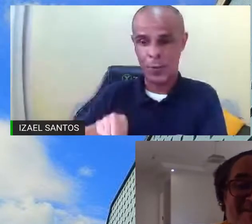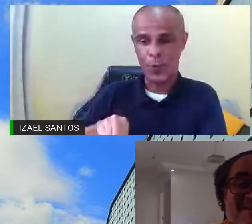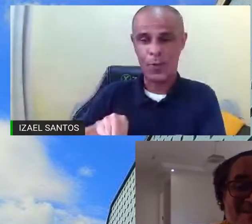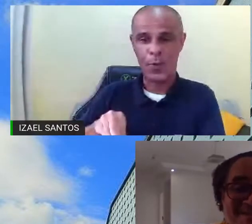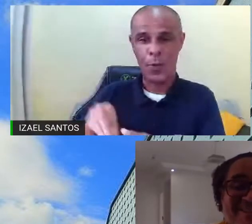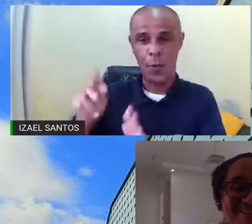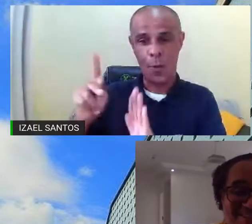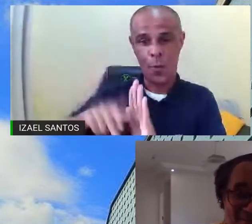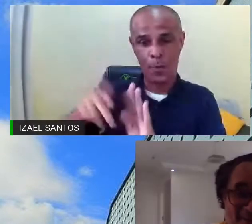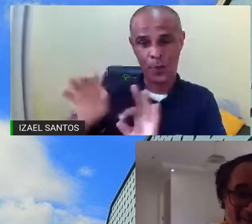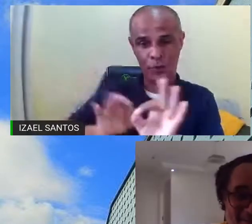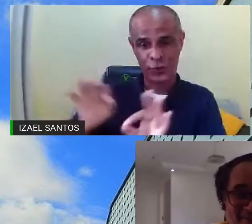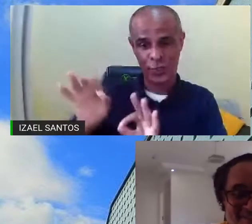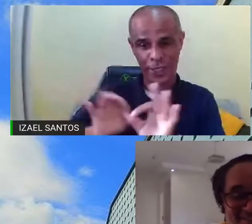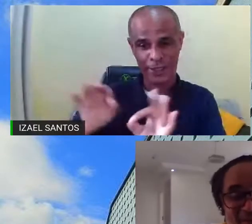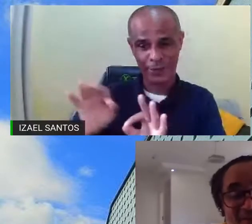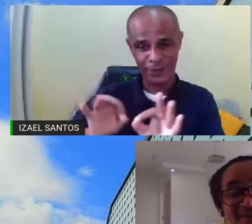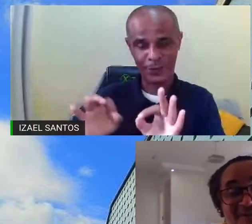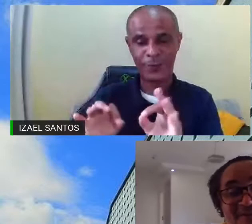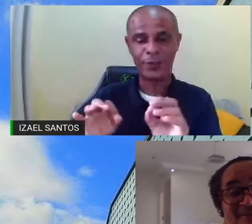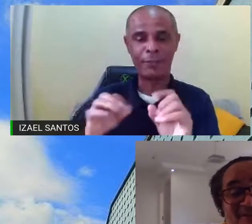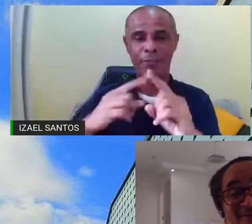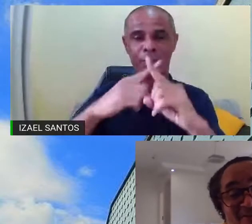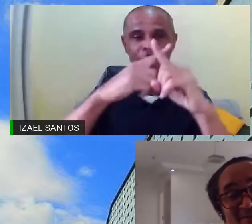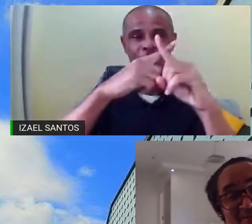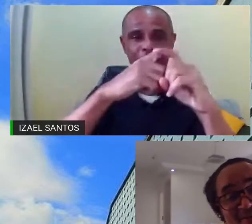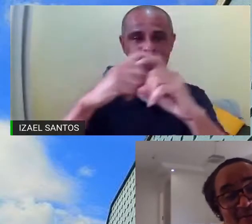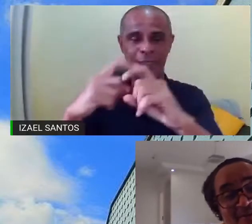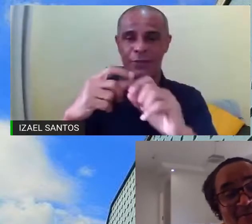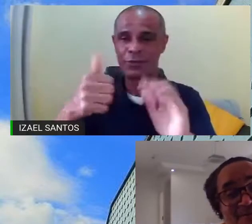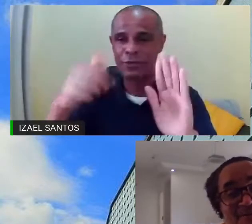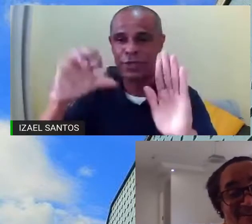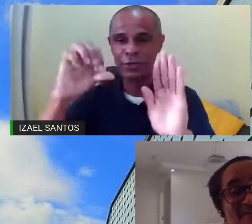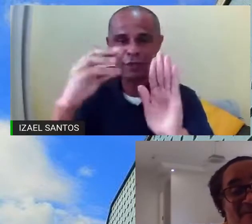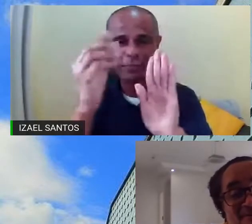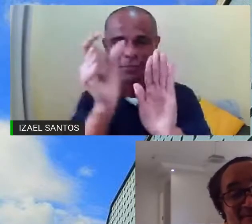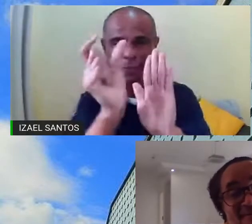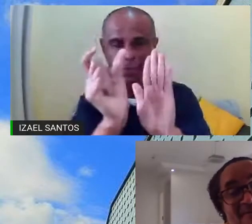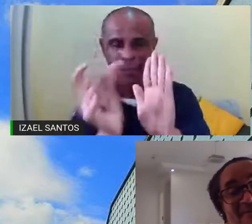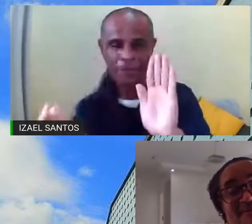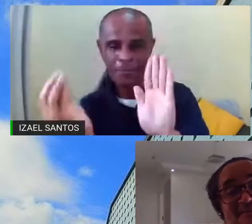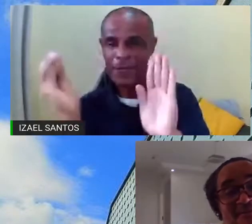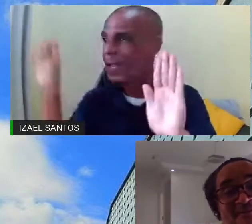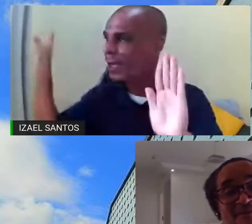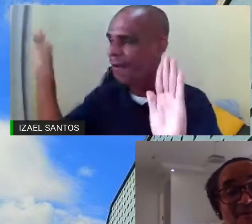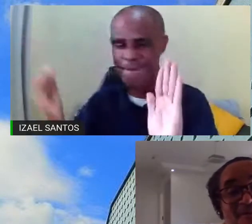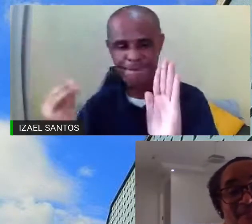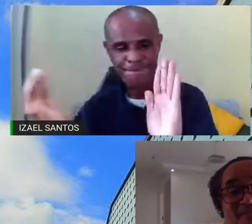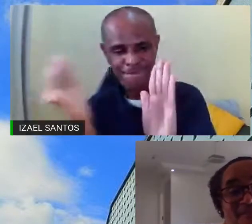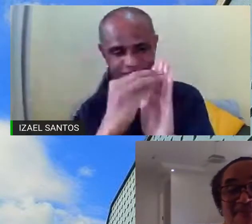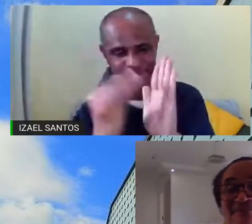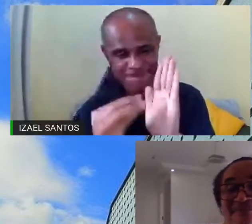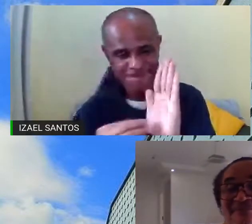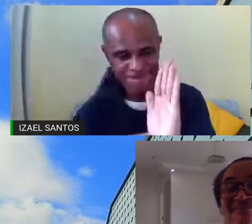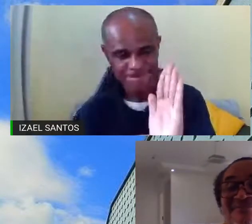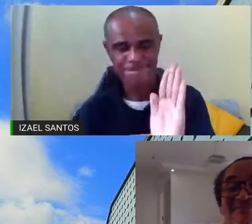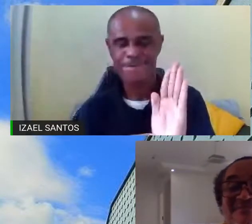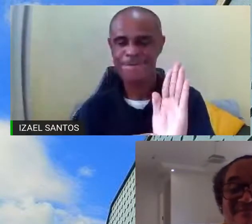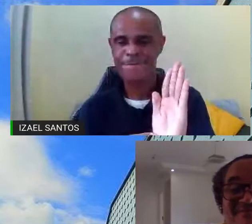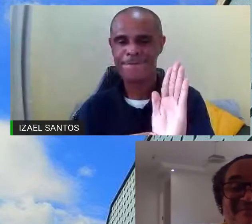os 19 incisos, você vai percebendo uma palavra aqui, outra colá, que é preciso pensar sobre elas,